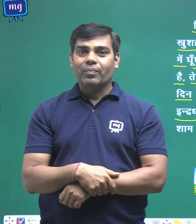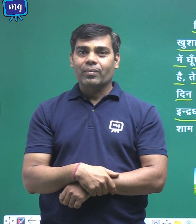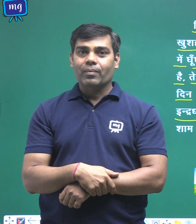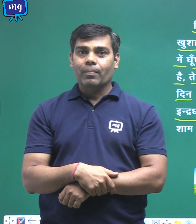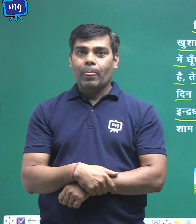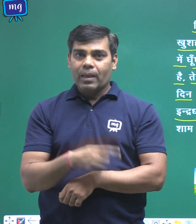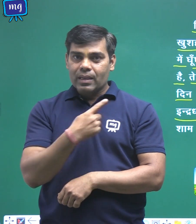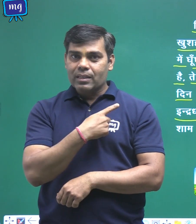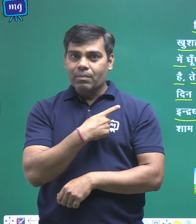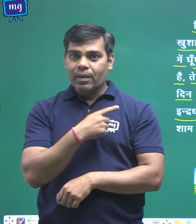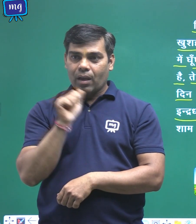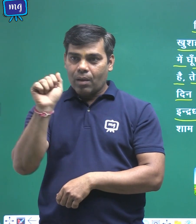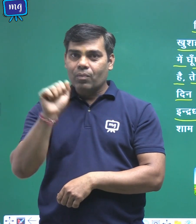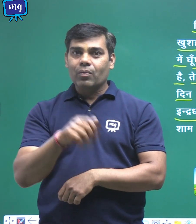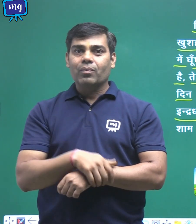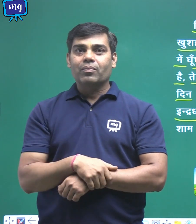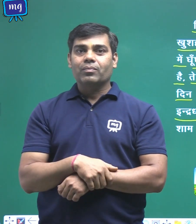इसमें आपको